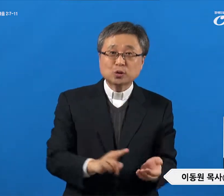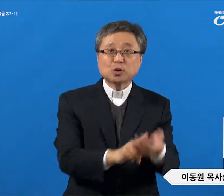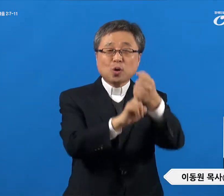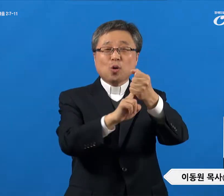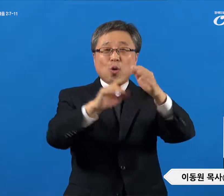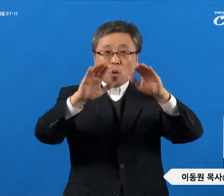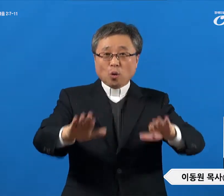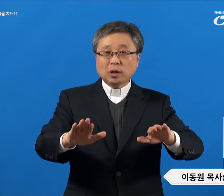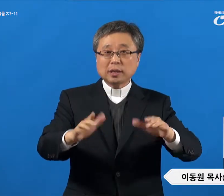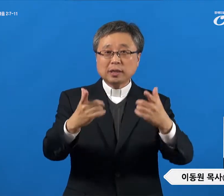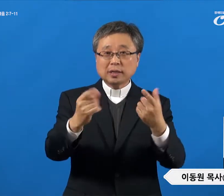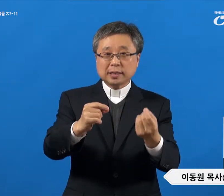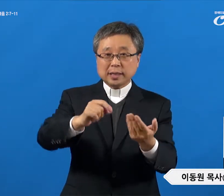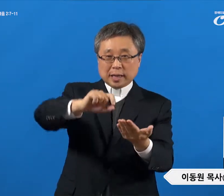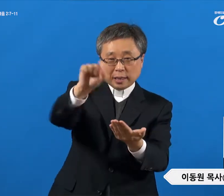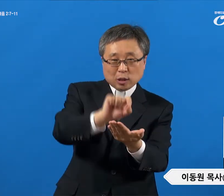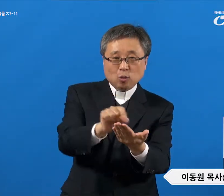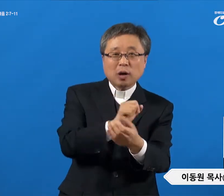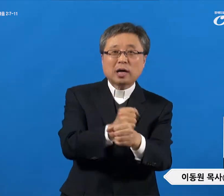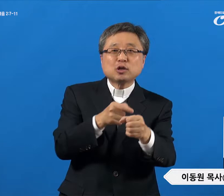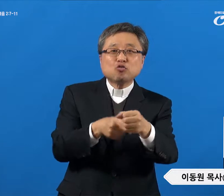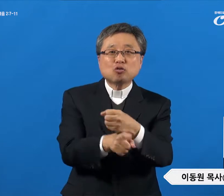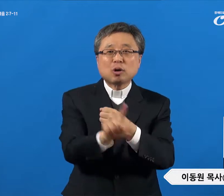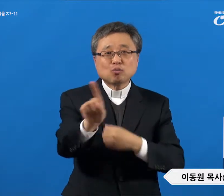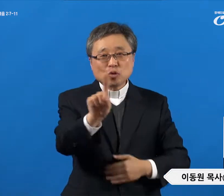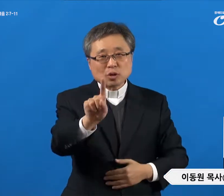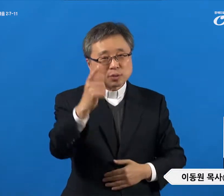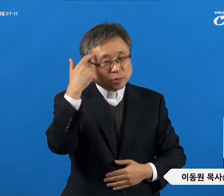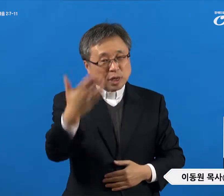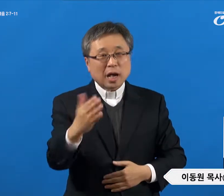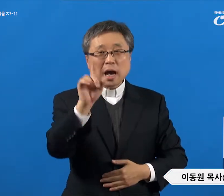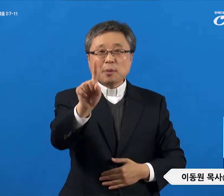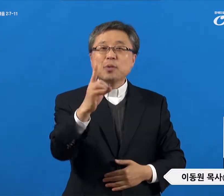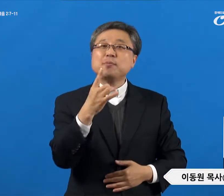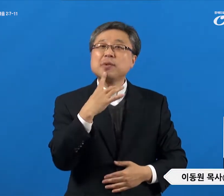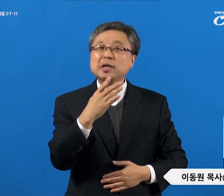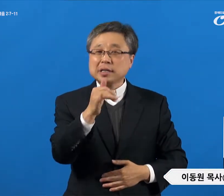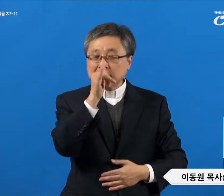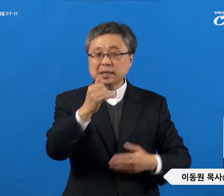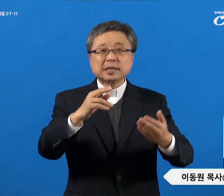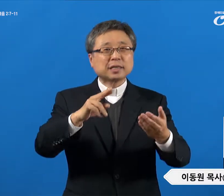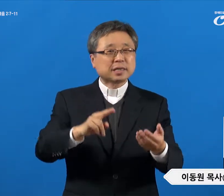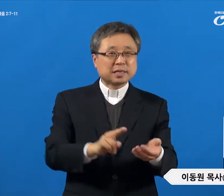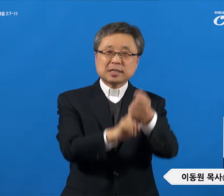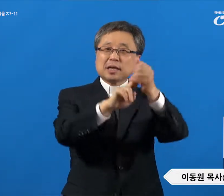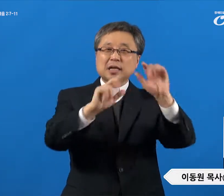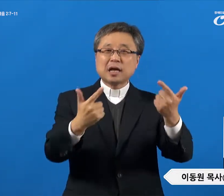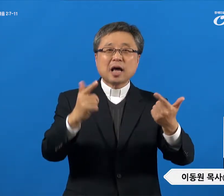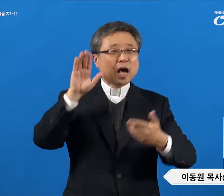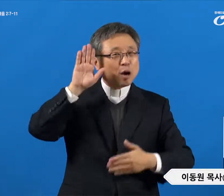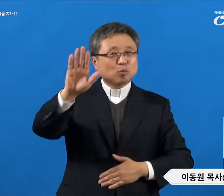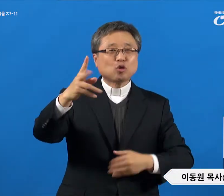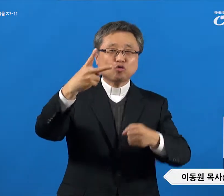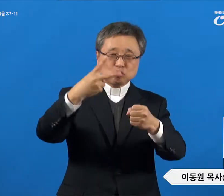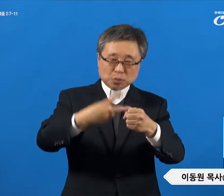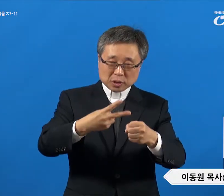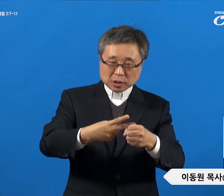명기한 이유가 왜 그렇다고 생각하십니까? 이건 한 번만 있는 기적이 아니기 때문에 앞으로 두 번째 표적도 일어나요. 세